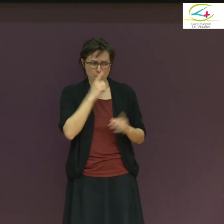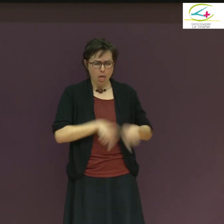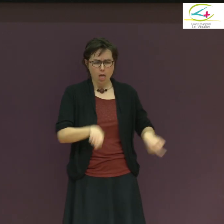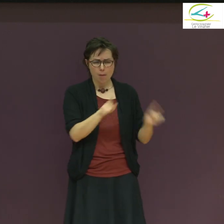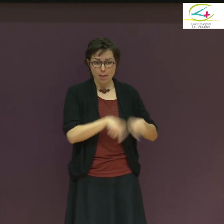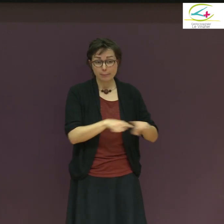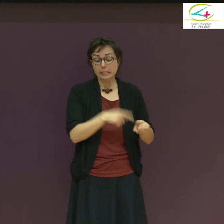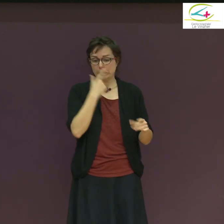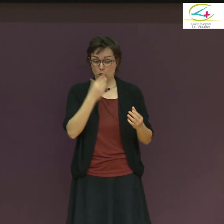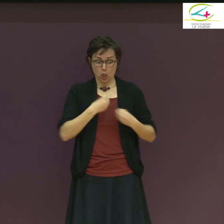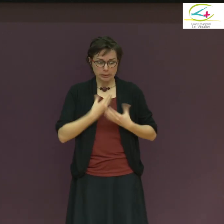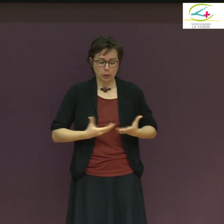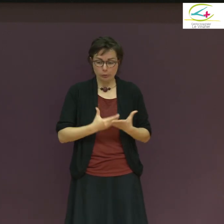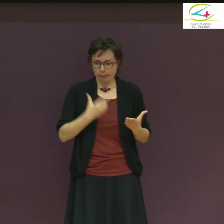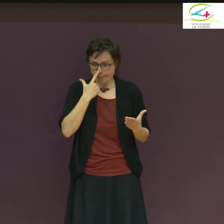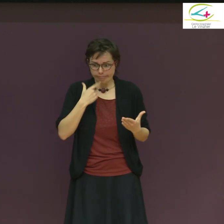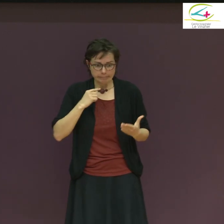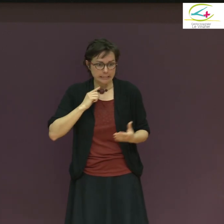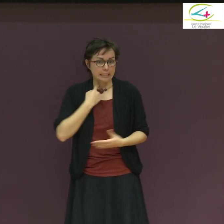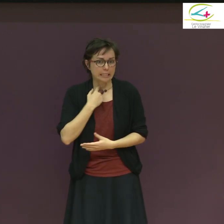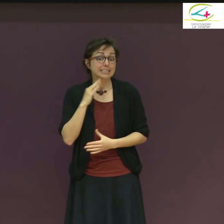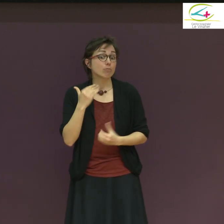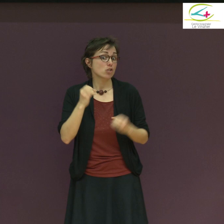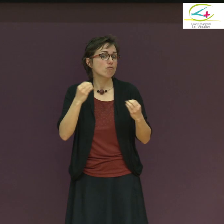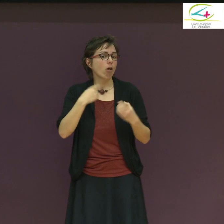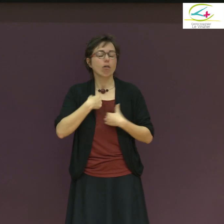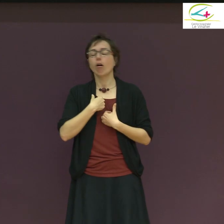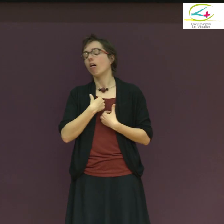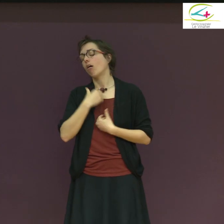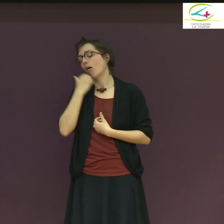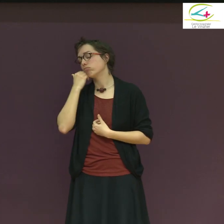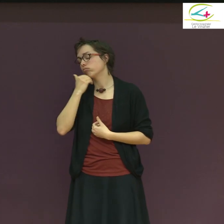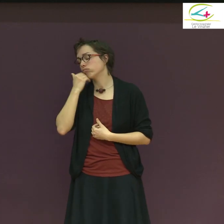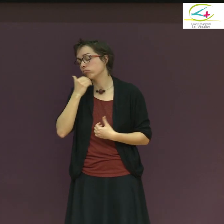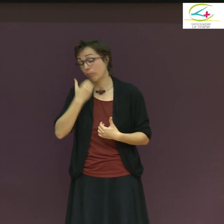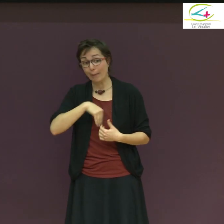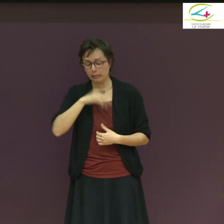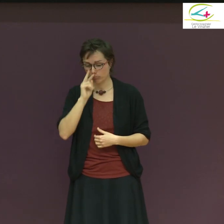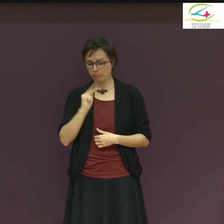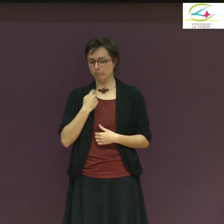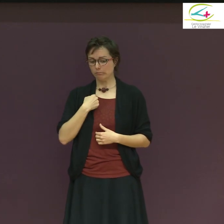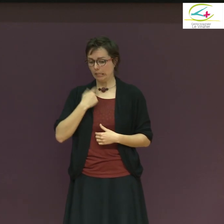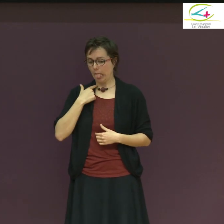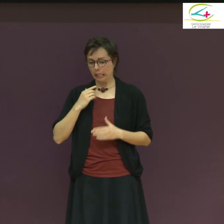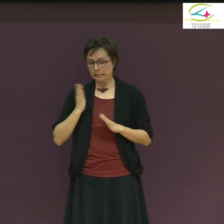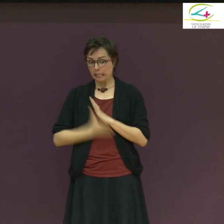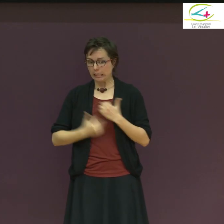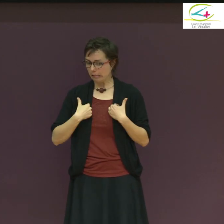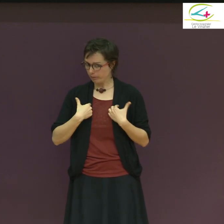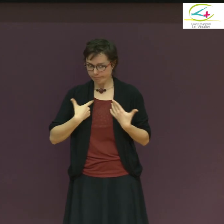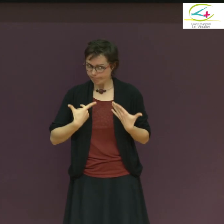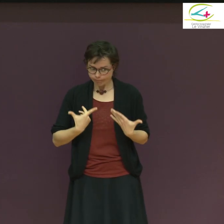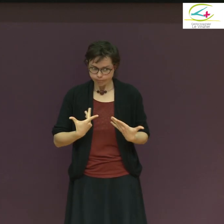échec à chaque fois. C'est pour ça qu'on réagit comme ça souvent. Eh bien, oui, ben la 21e, ça risque d'être la